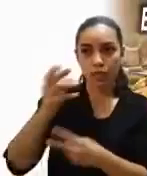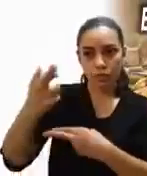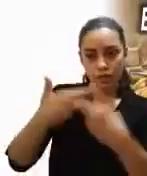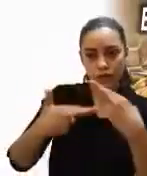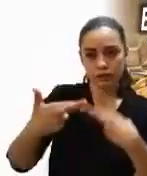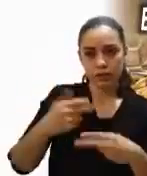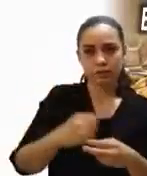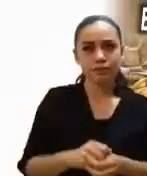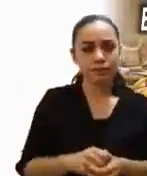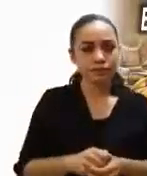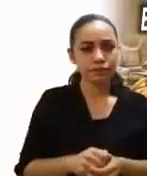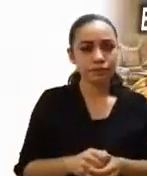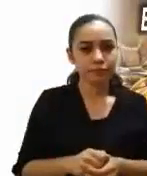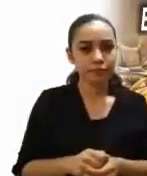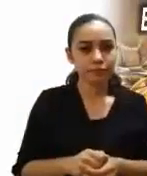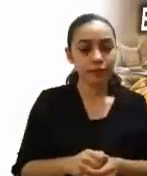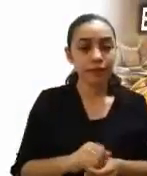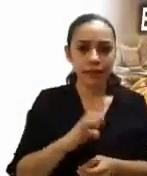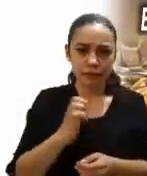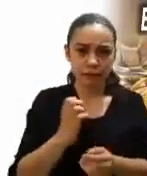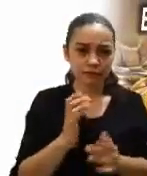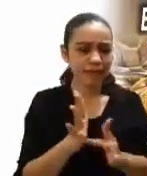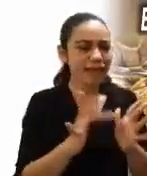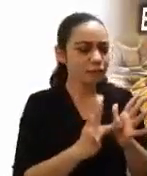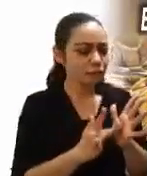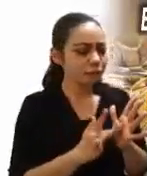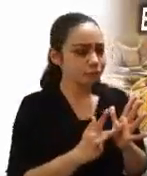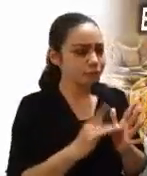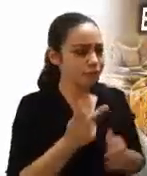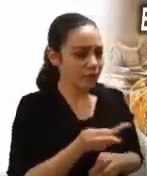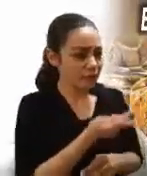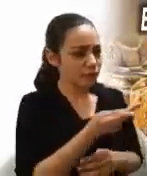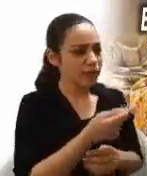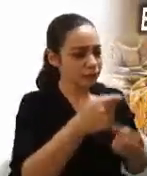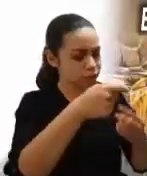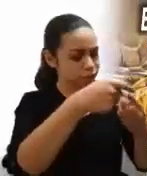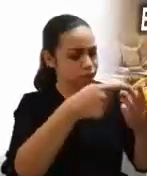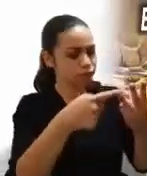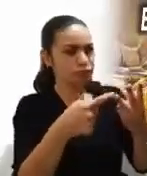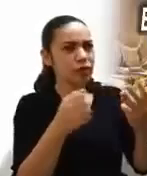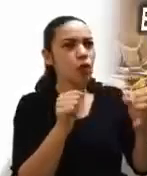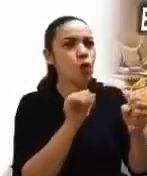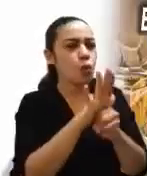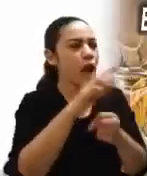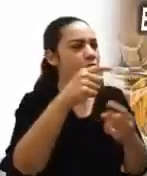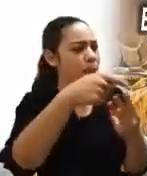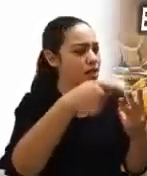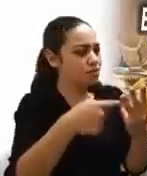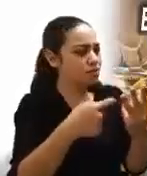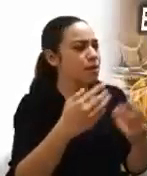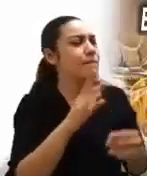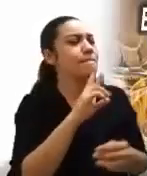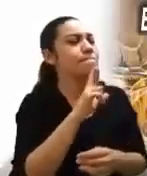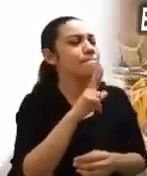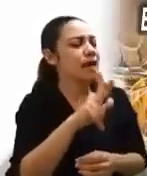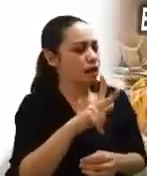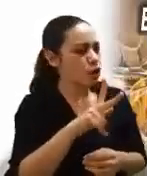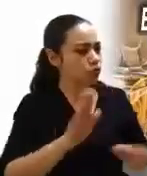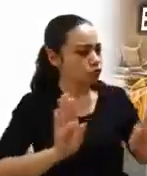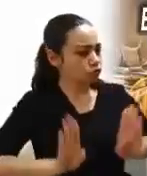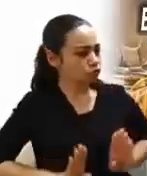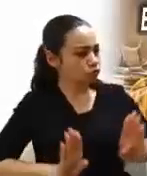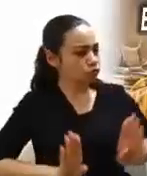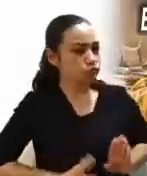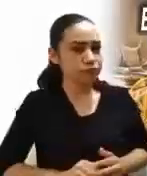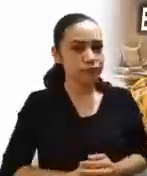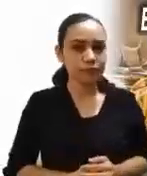los ladrones? El doctor de la ley le respondió: El que tuvo compasión de él. Entonces